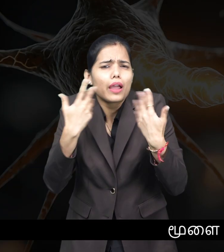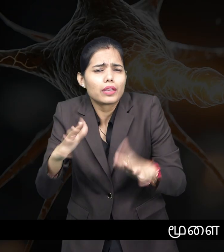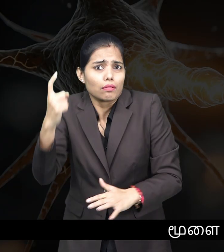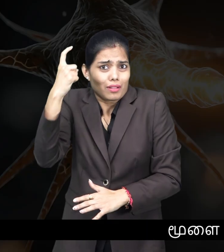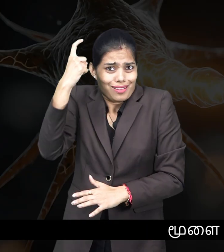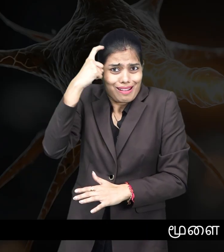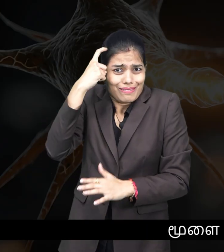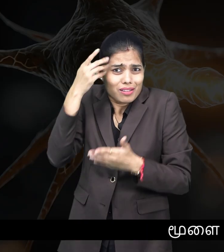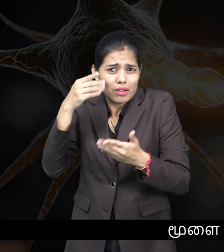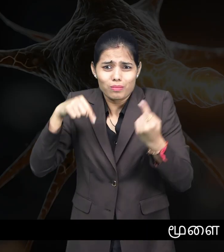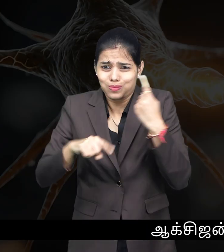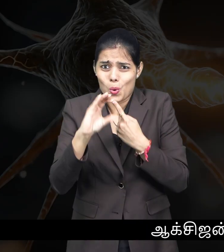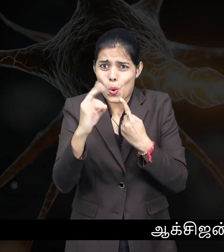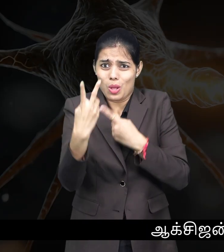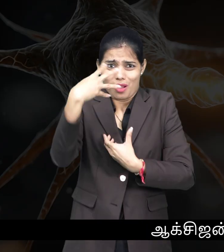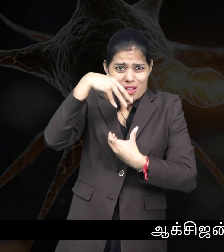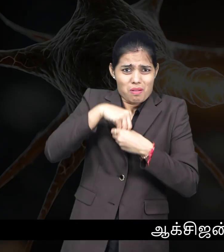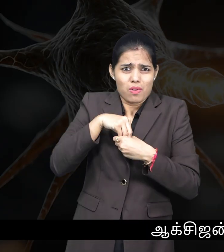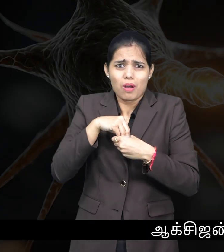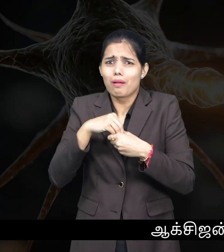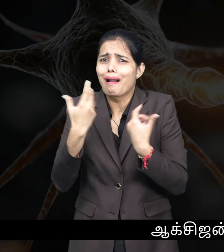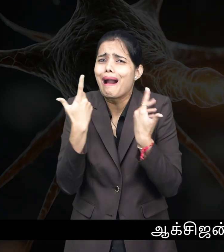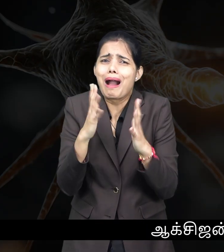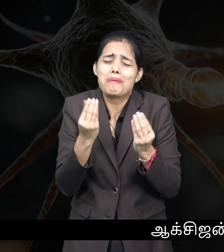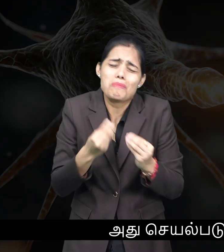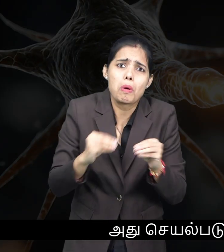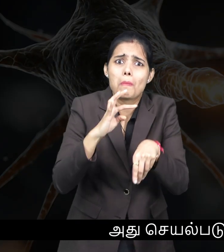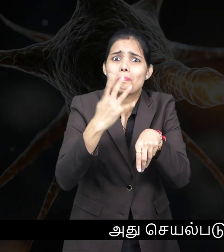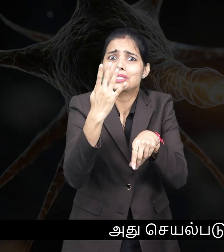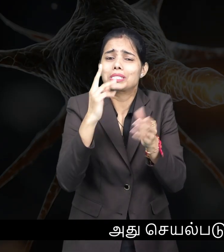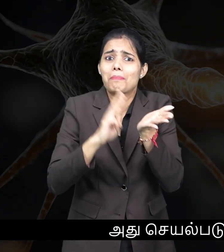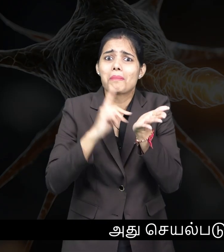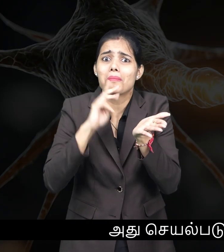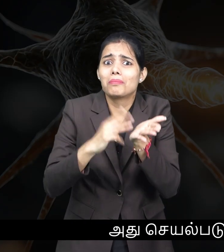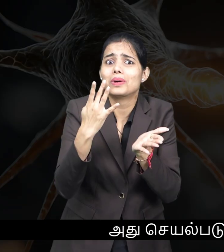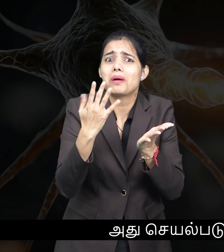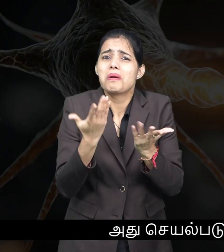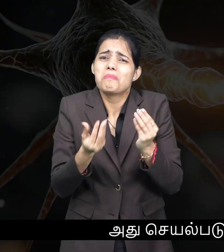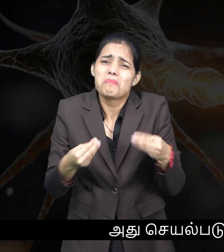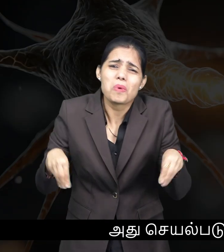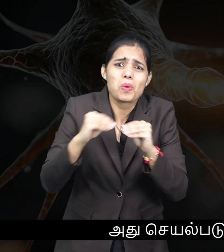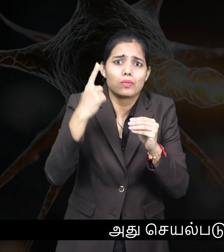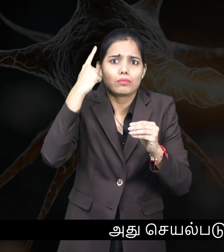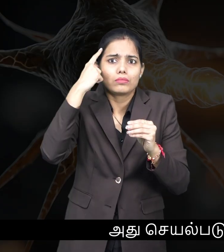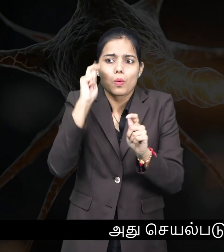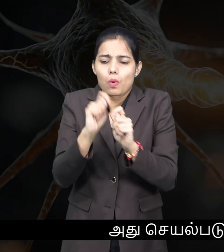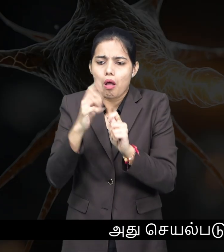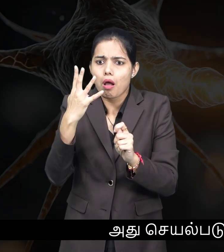மூளை 4 நிமிடங்களுக்கு மேல் ஆக்சிஜன் பெறாமல் இருந்தால் அது செயல்படும் திறனை இழக்க நேரிடும்.